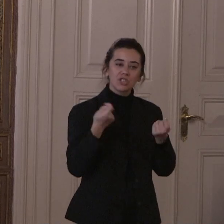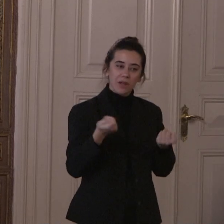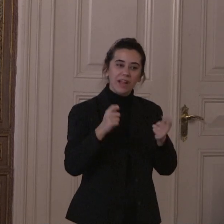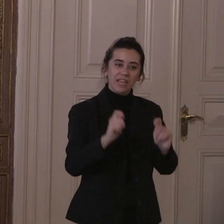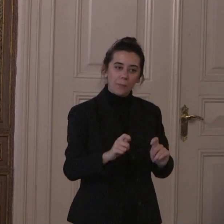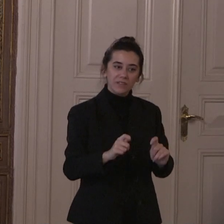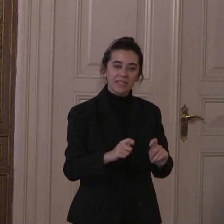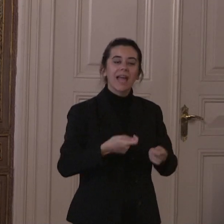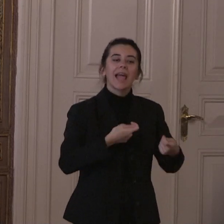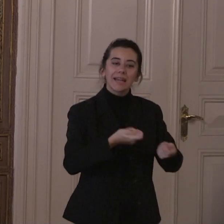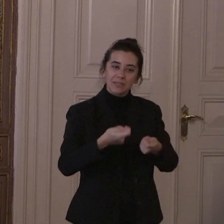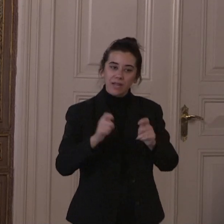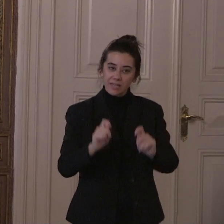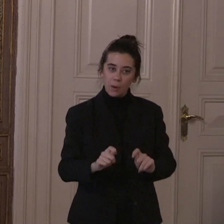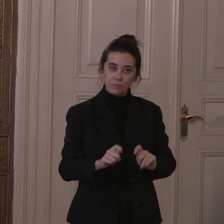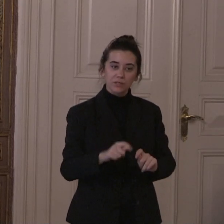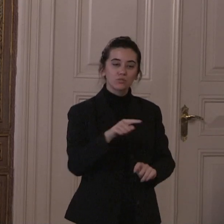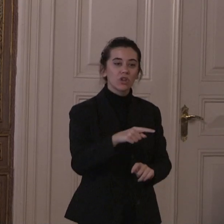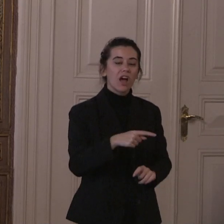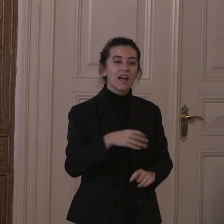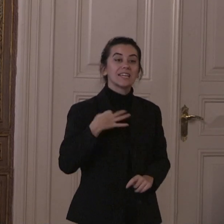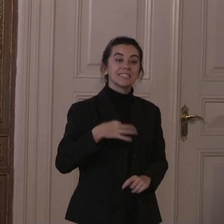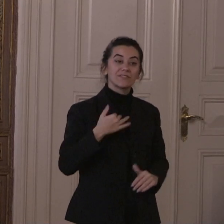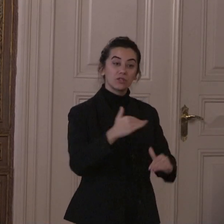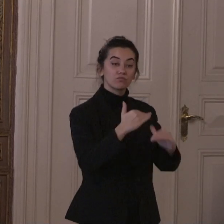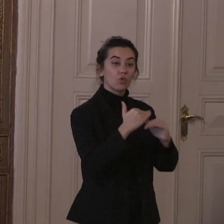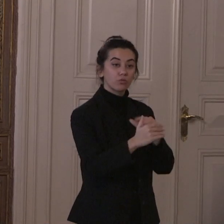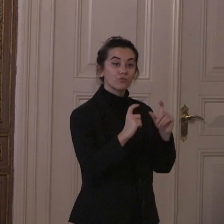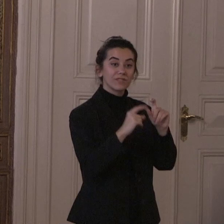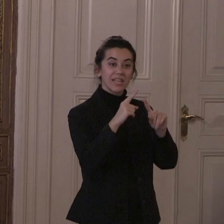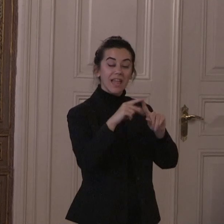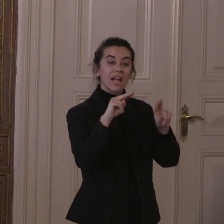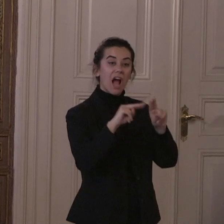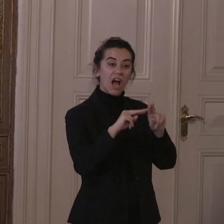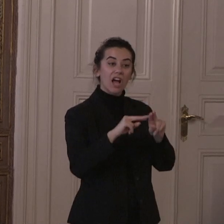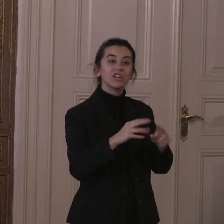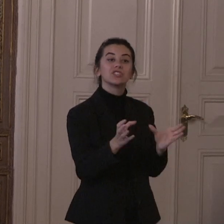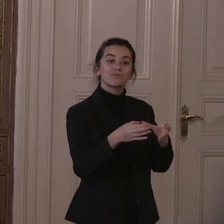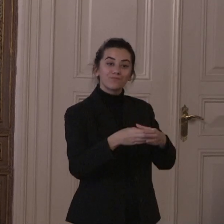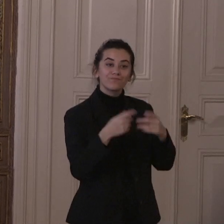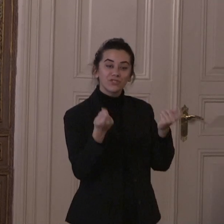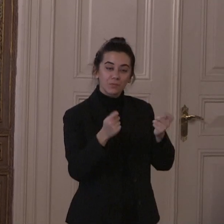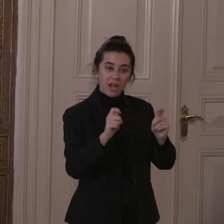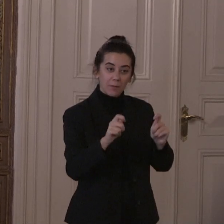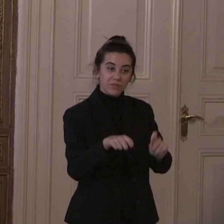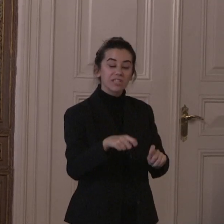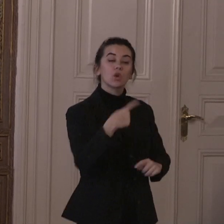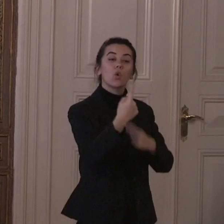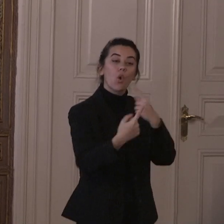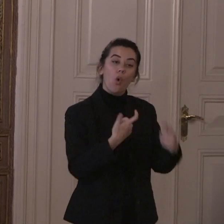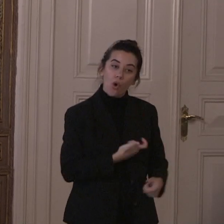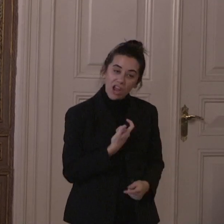eğitimleri veriyorduk. Sivil toplum seminerleri verdik. 2-3 yıllık sivil toplum örgütleri çağırdık. Öğrencilerle